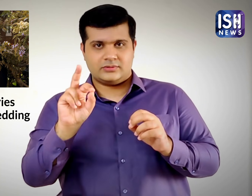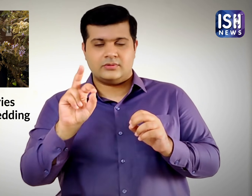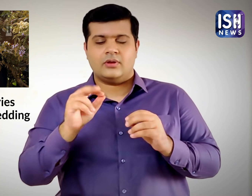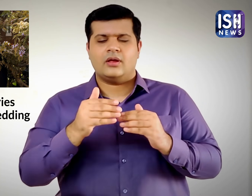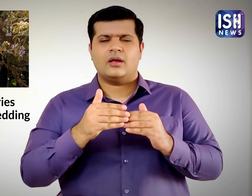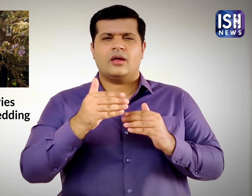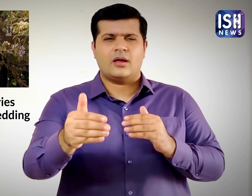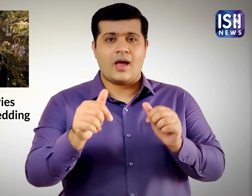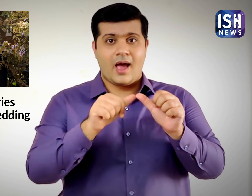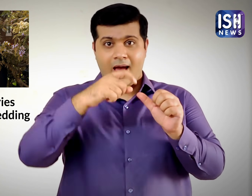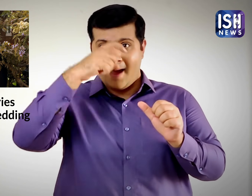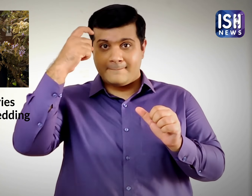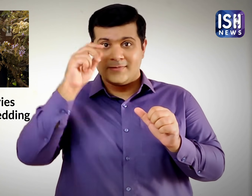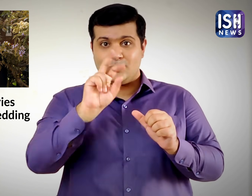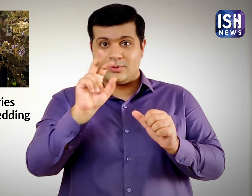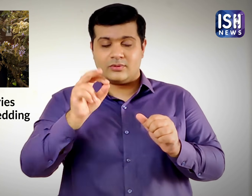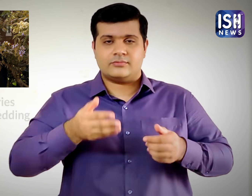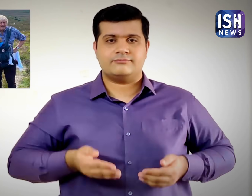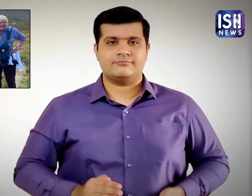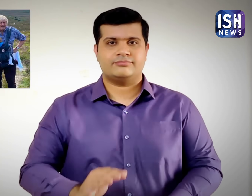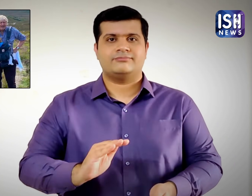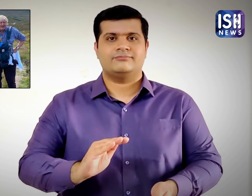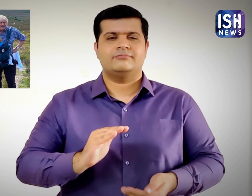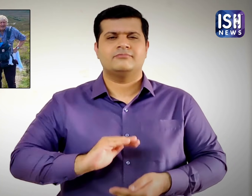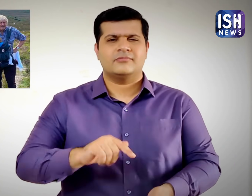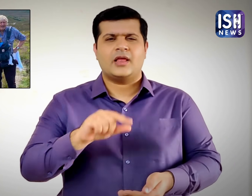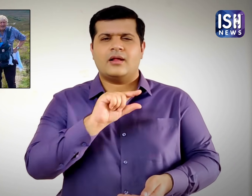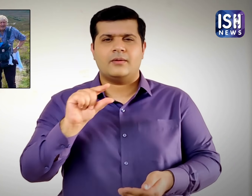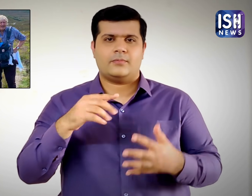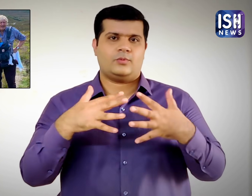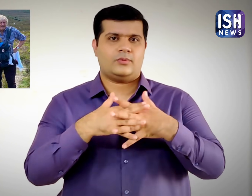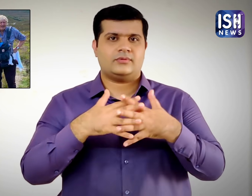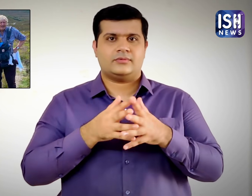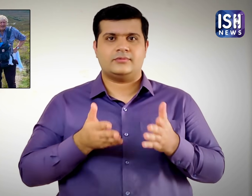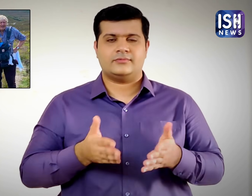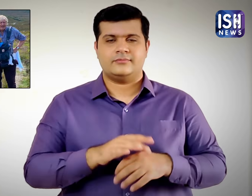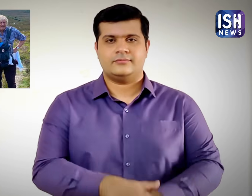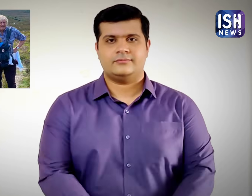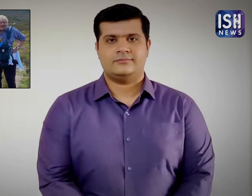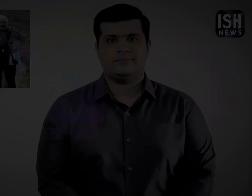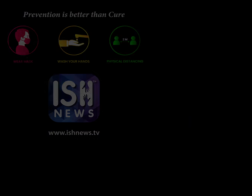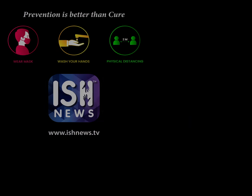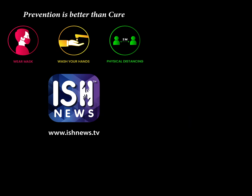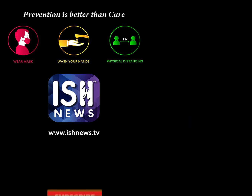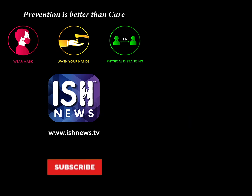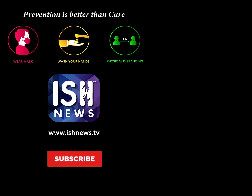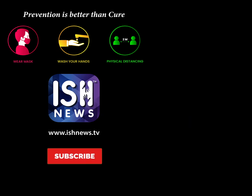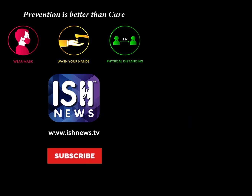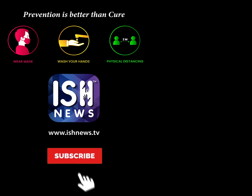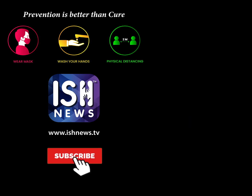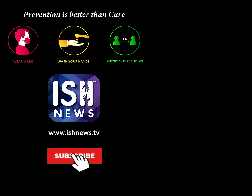घोशना की कि उनकी मंगनी हो चुकी है। अप्रेल 2020 को सिमिन्स ने दमपती के पहले बच्चे विलफृट को जन्म दिया।